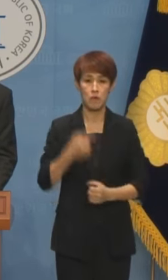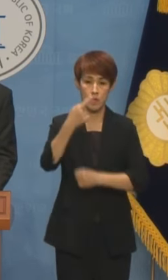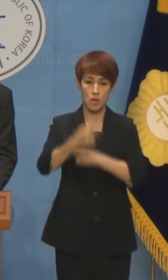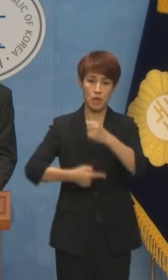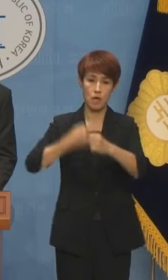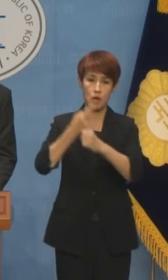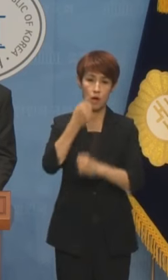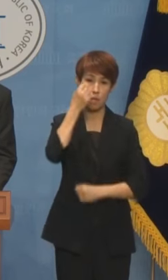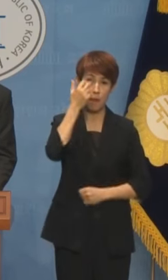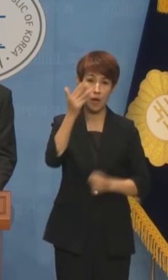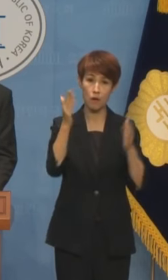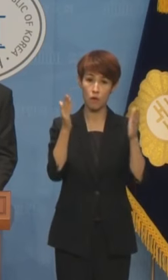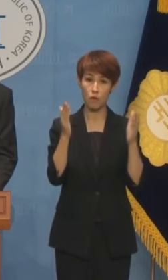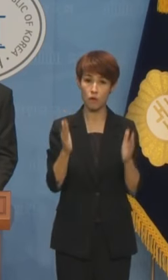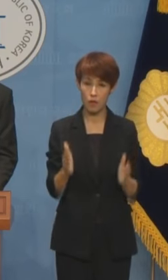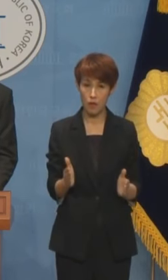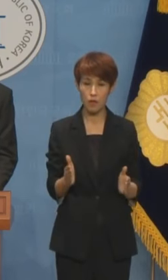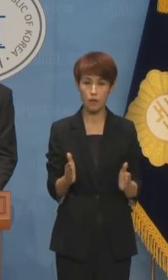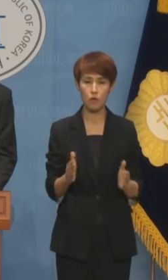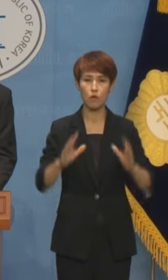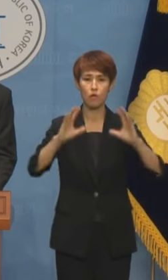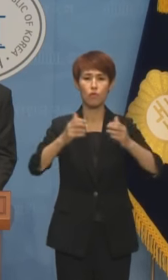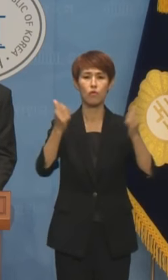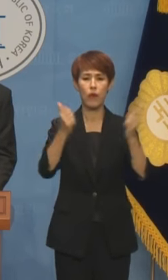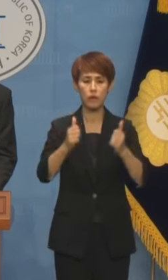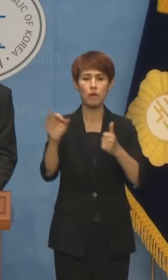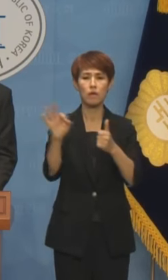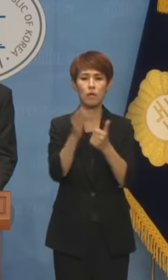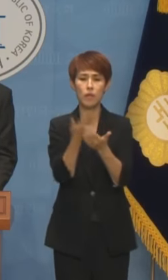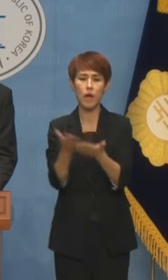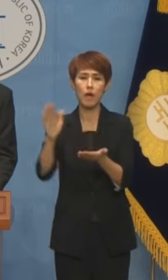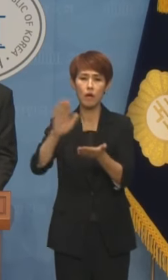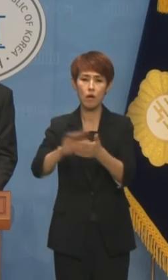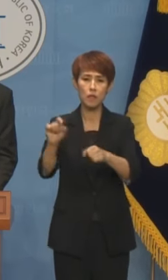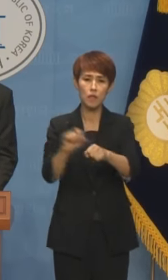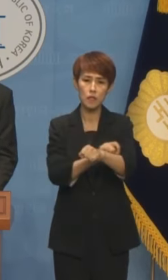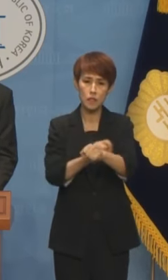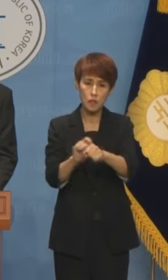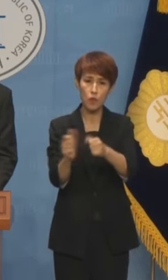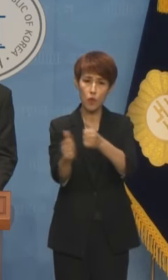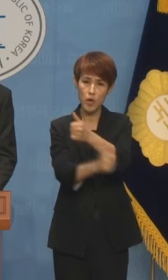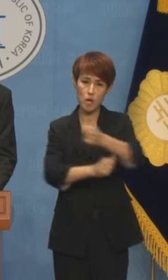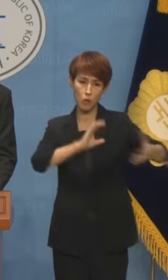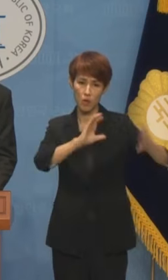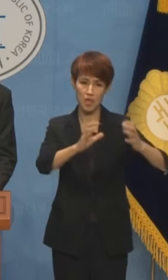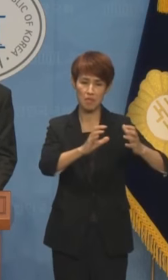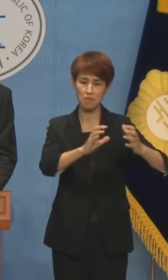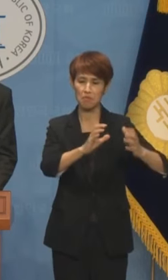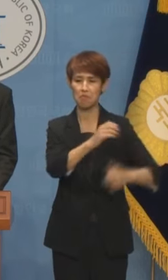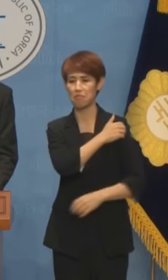8개월간 진행된 국회 연금개혁 특위의 논의를 부정하고